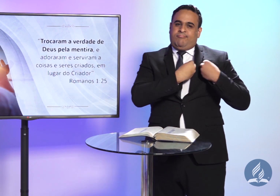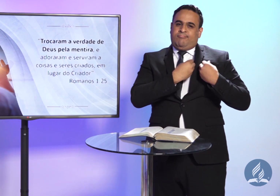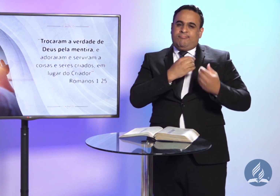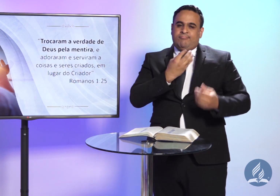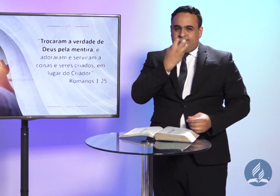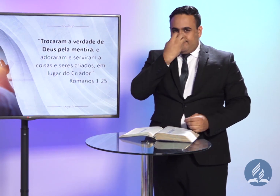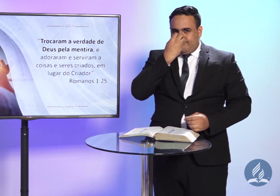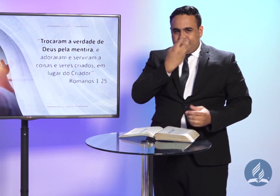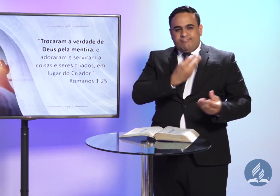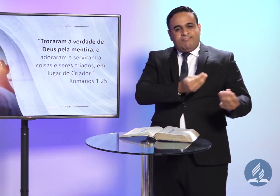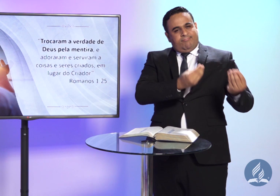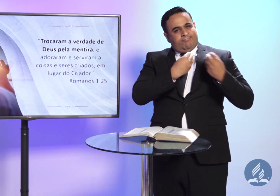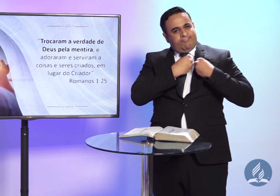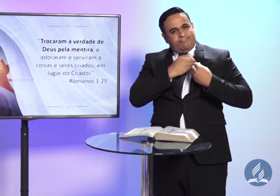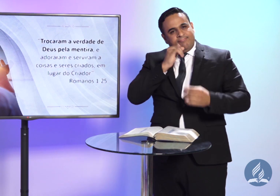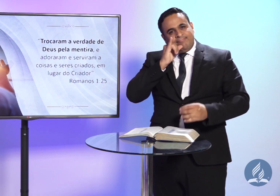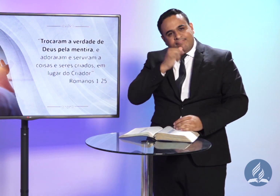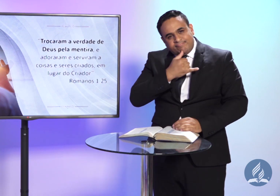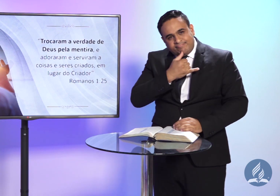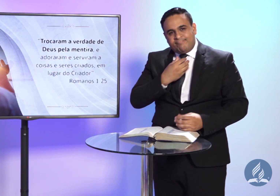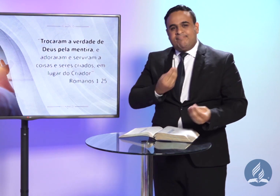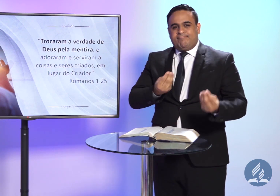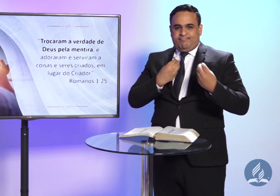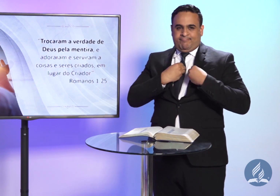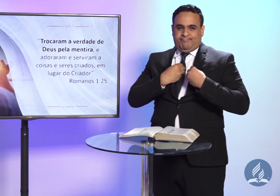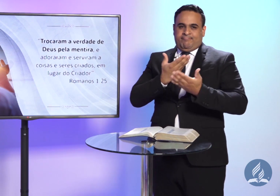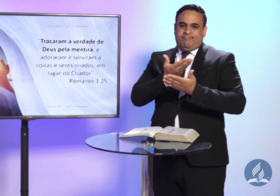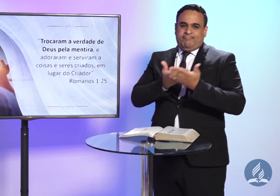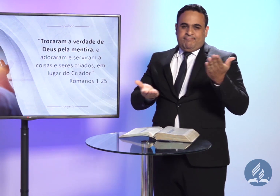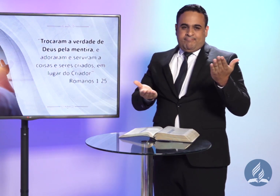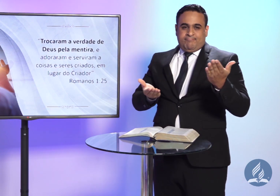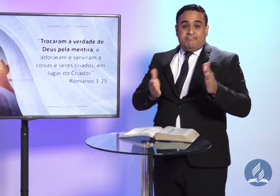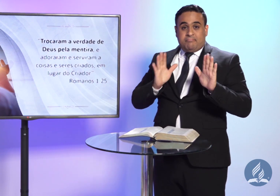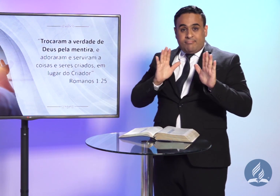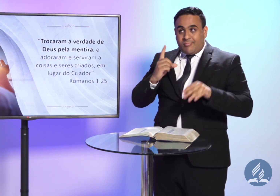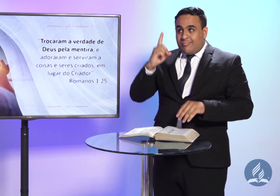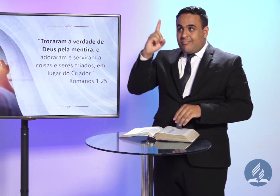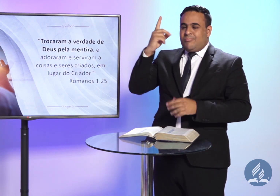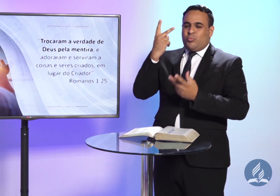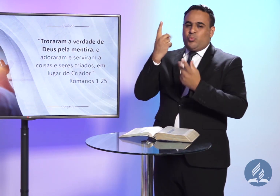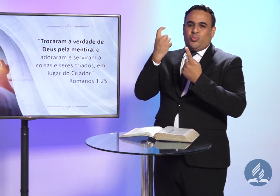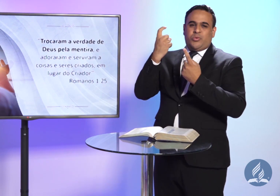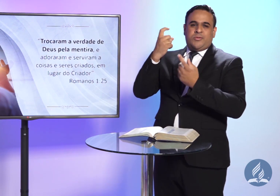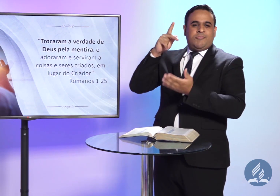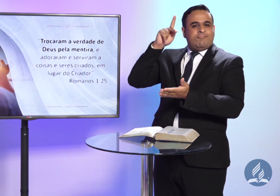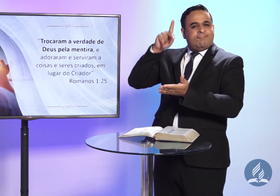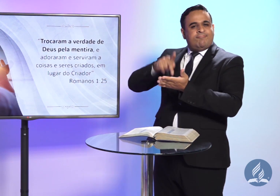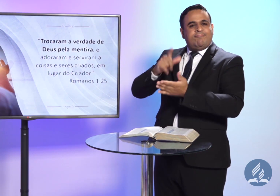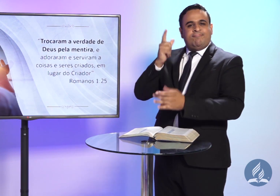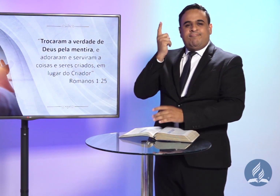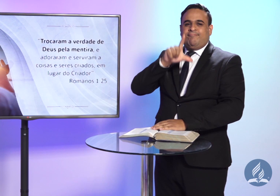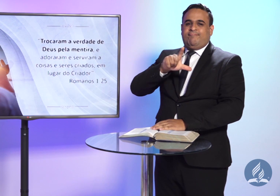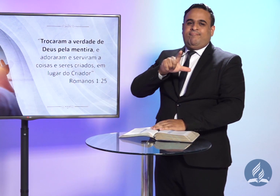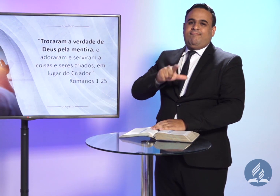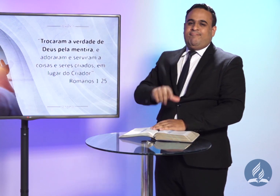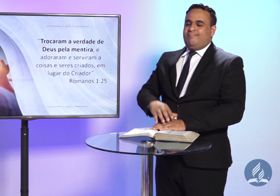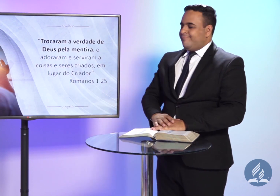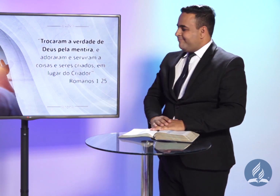nesses objetos. Coisas que não trazem solução, coisas que não podem conceder a vida.